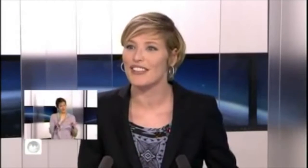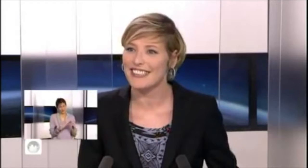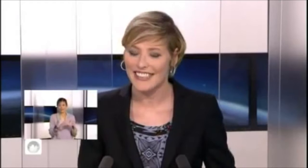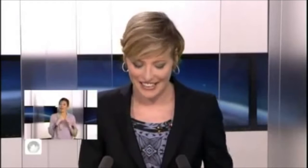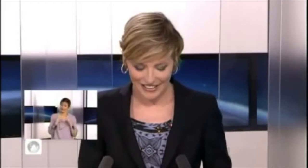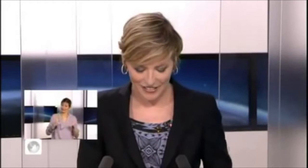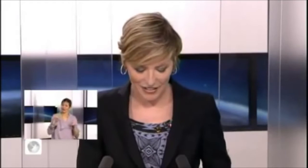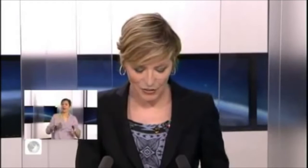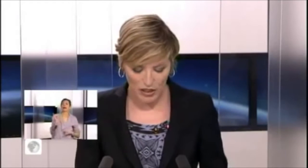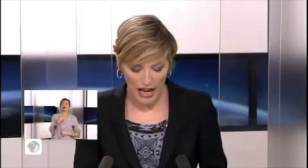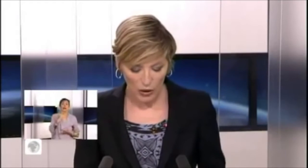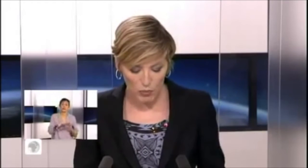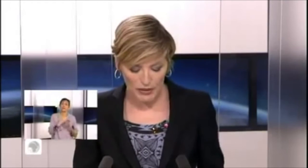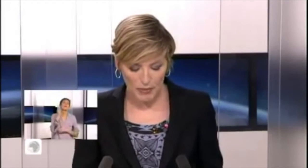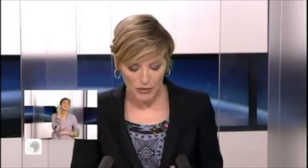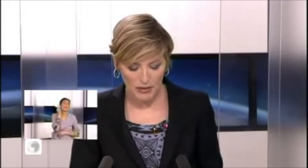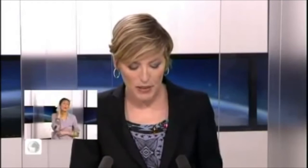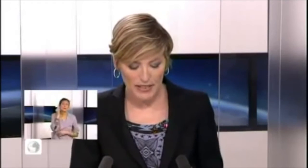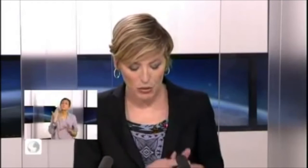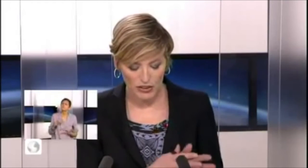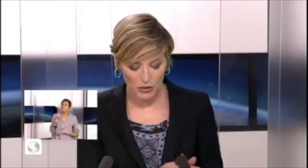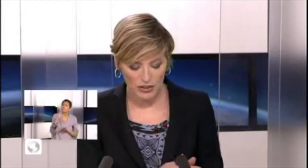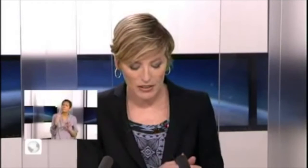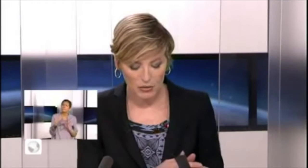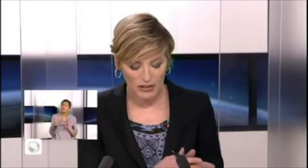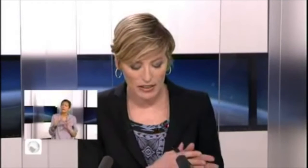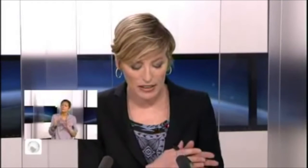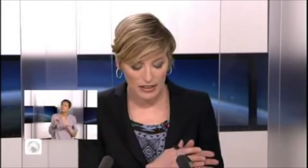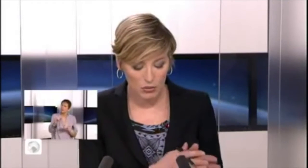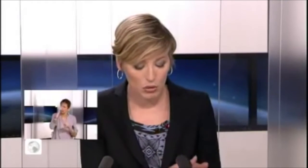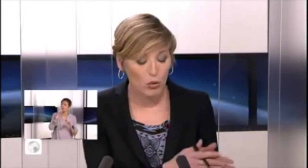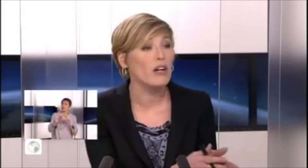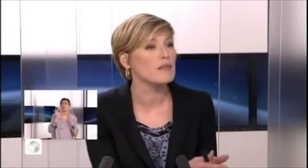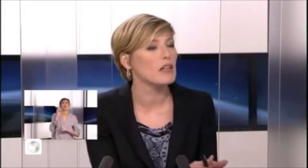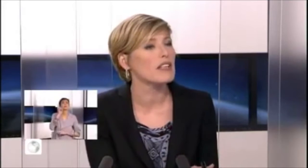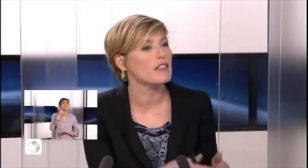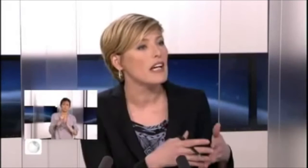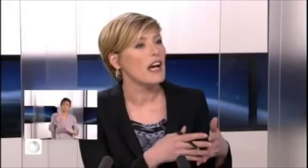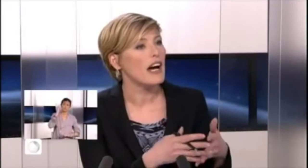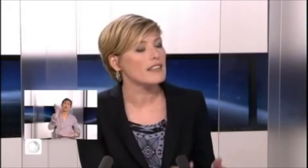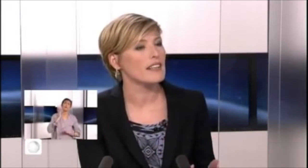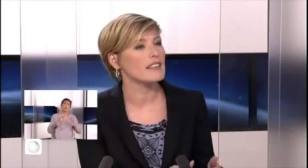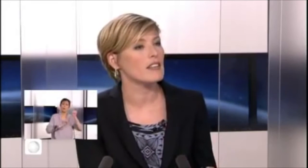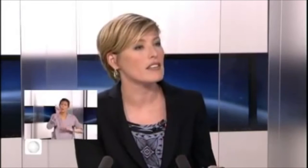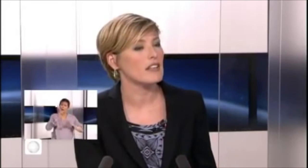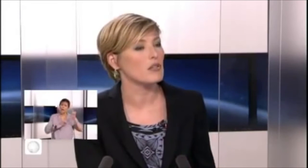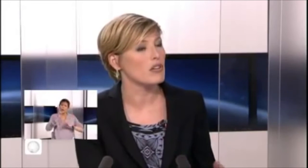Corinne d'être avec nous. Alors le point de départ de cette pièce est de revenir sur cette histoire des sourds, ce congrès de Milan qui a fait interdire cette langue des